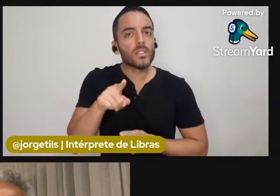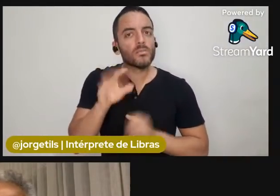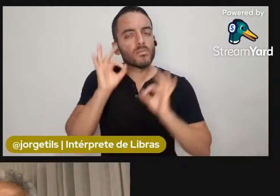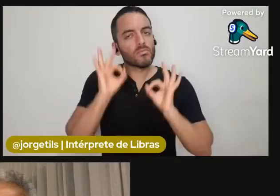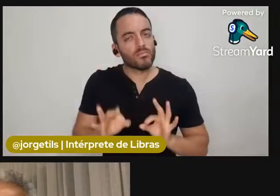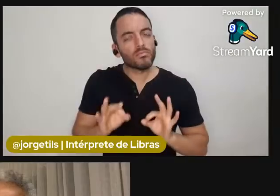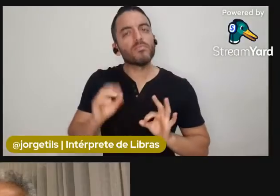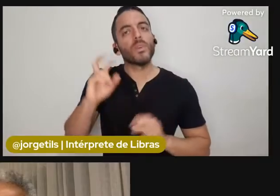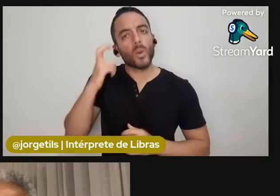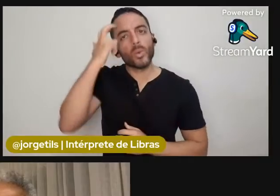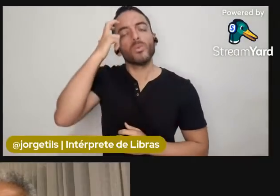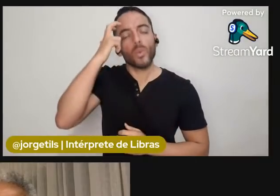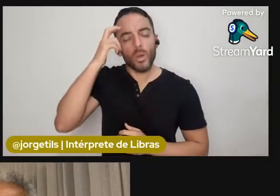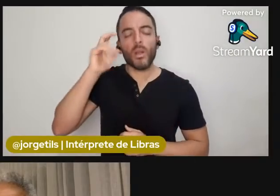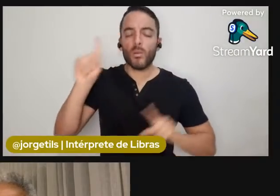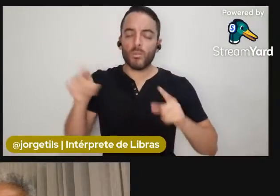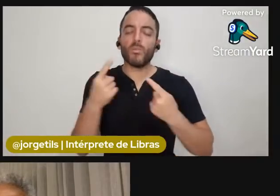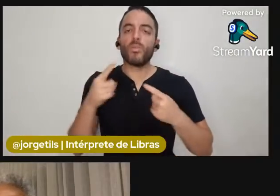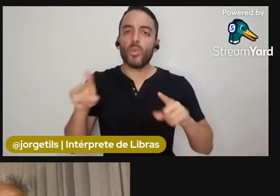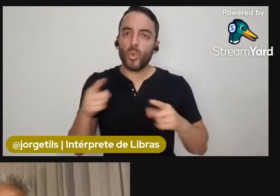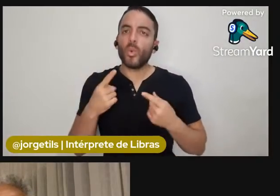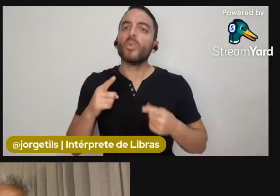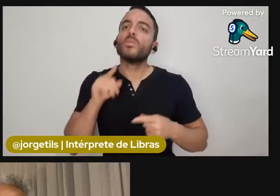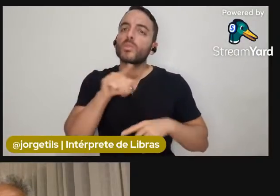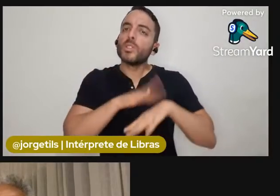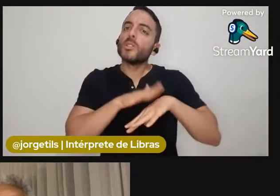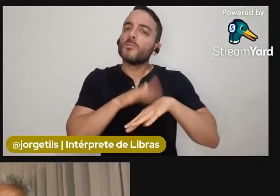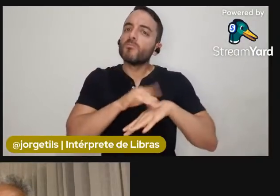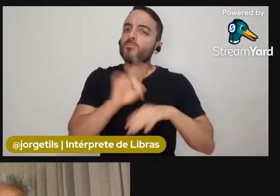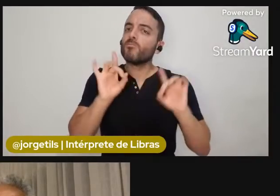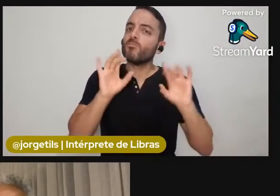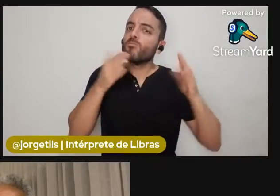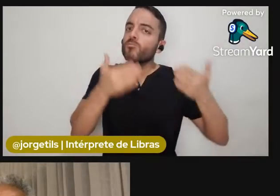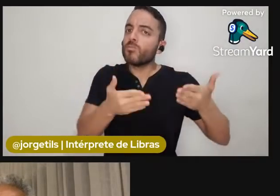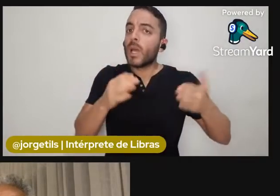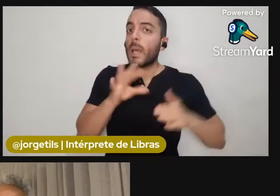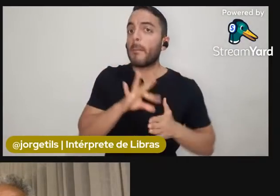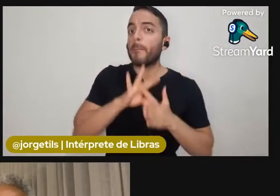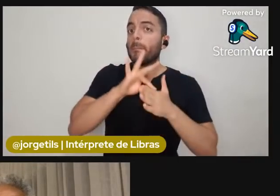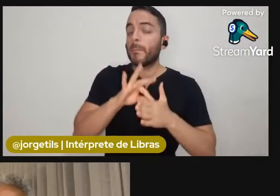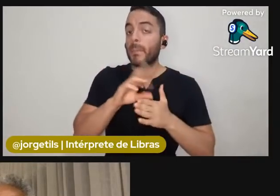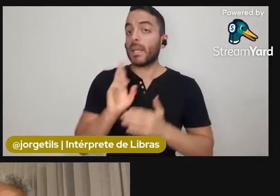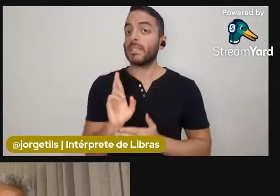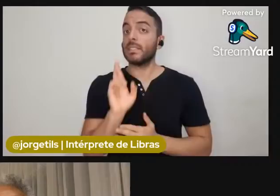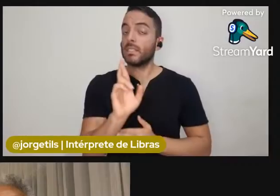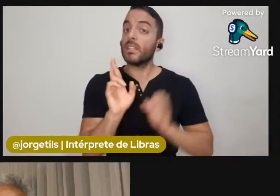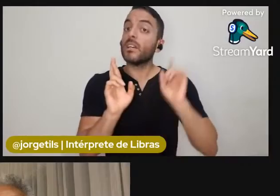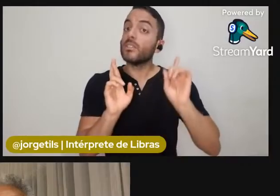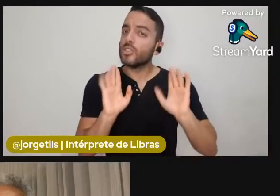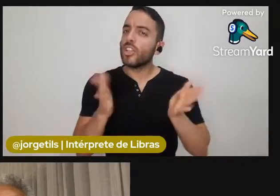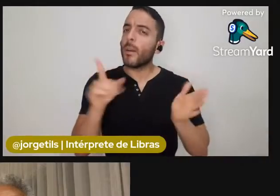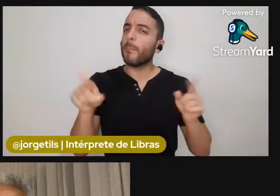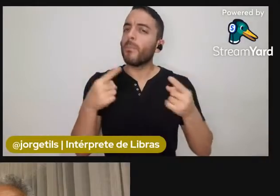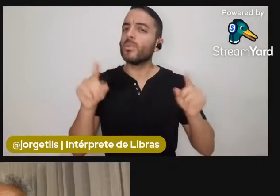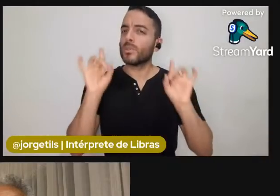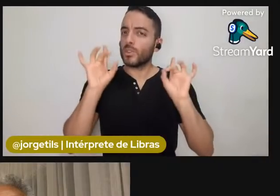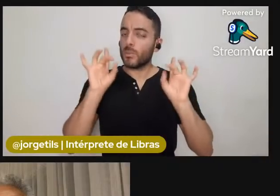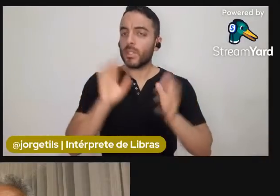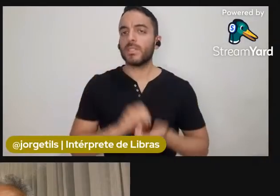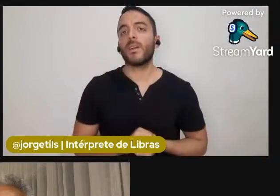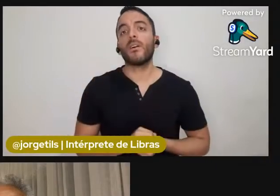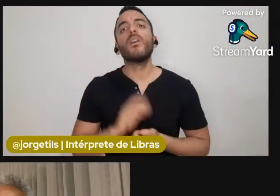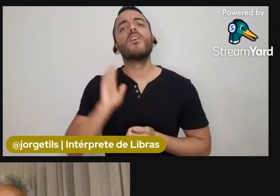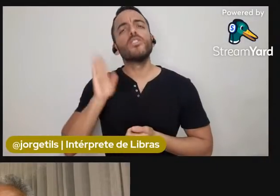como músico e embaixador tornam o Gil único, né? Ele já esteve conosco na Fiocruz em muitas oportunidades, mas no Laser Rio é a primeira